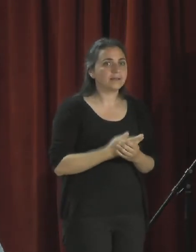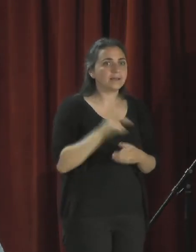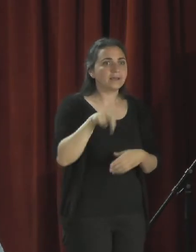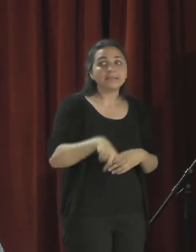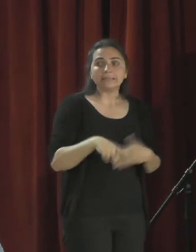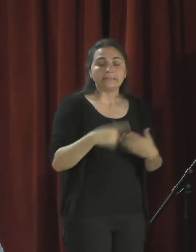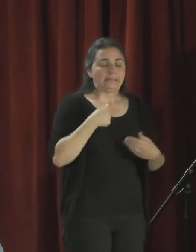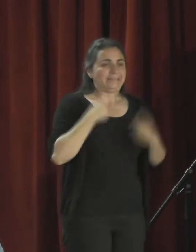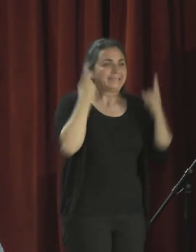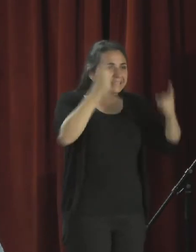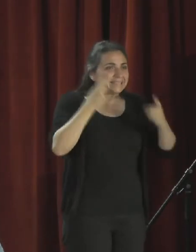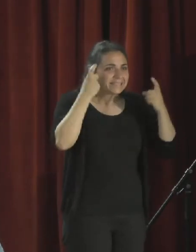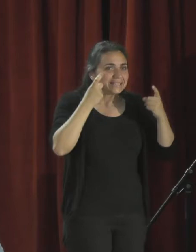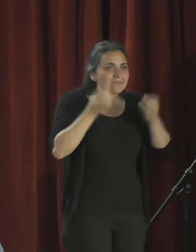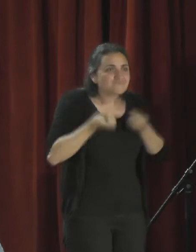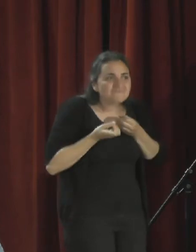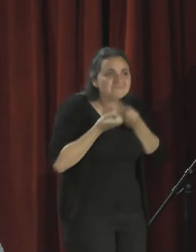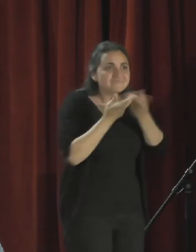facer chegar.